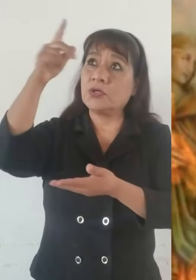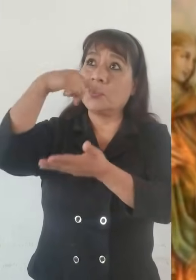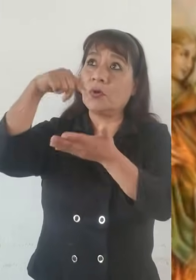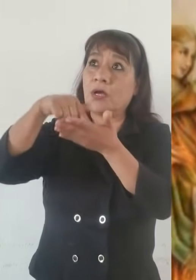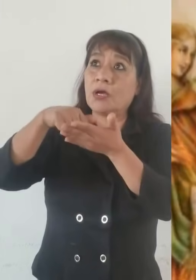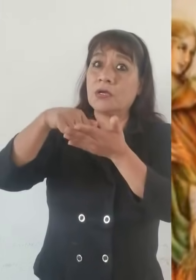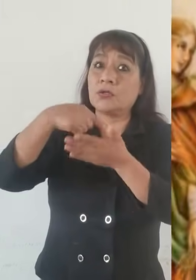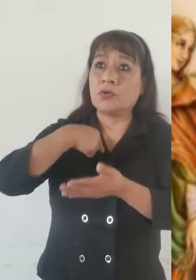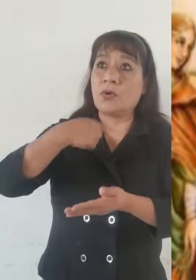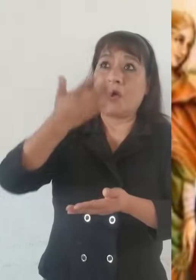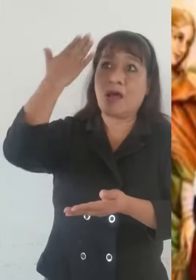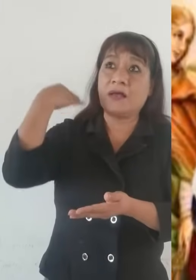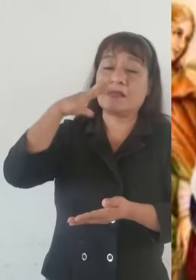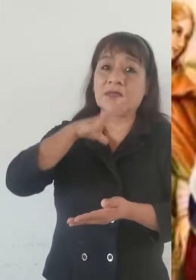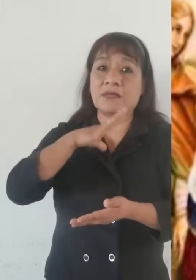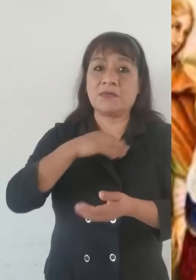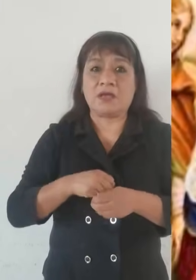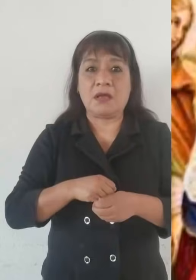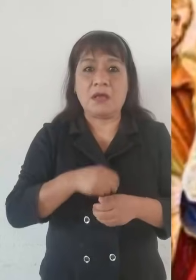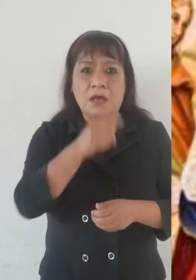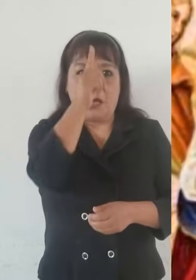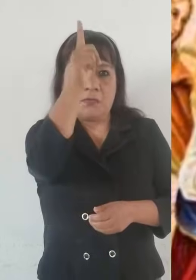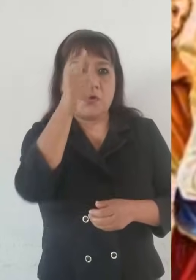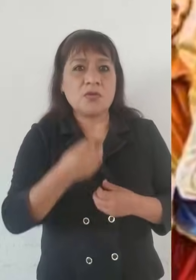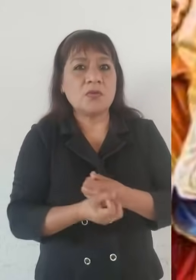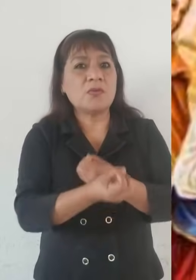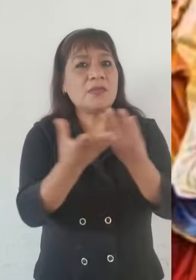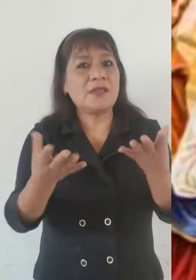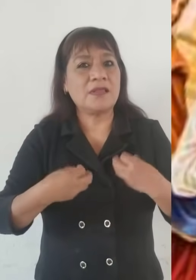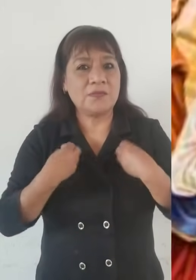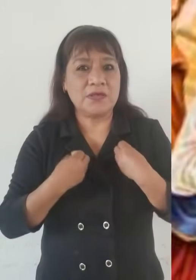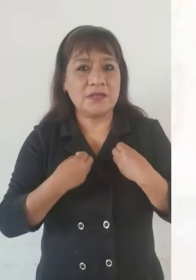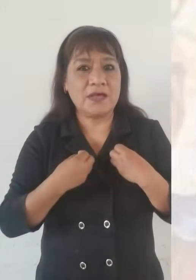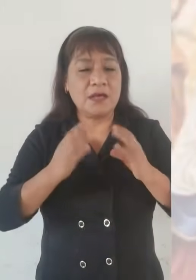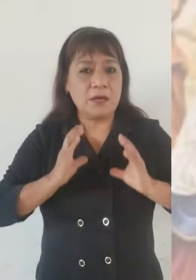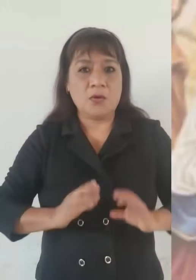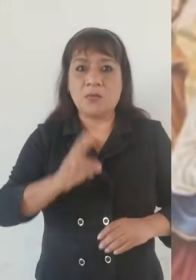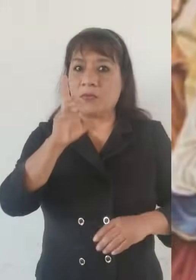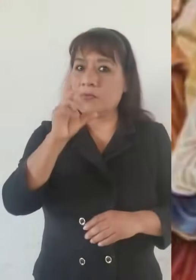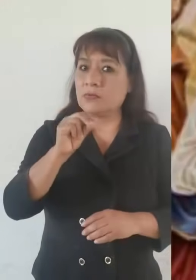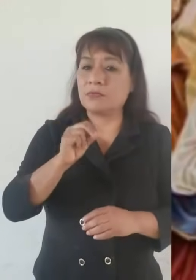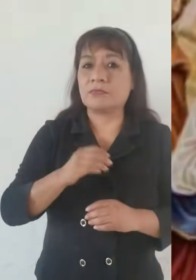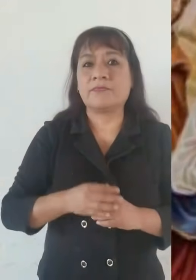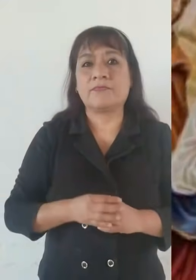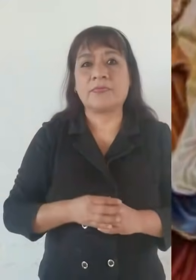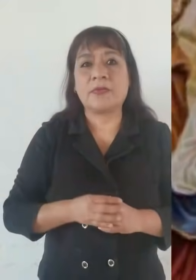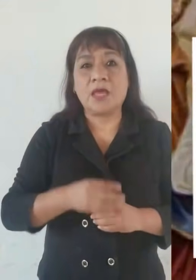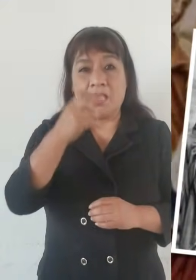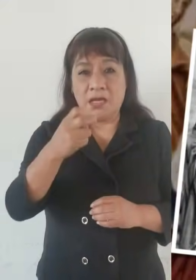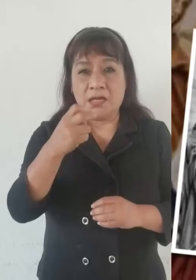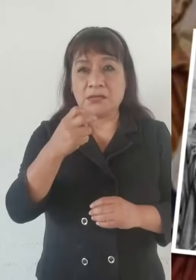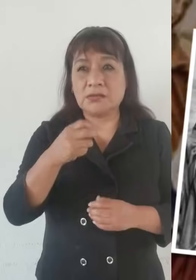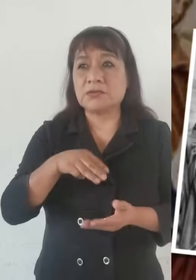antes? El Espíritu es quien da la vida. La carne para nada aprovecha.